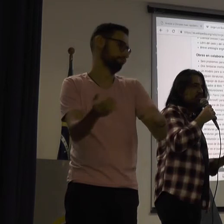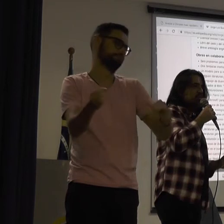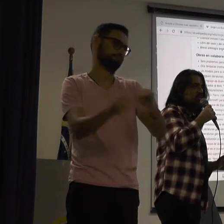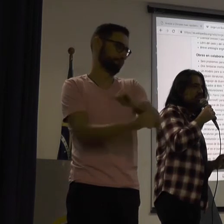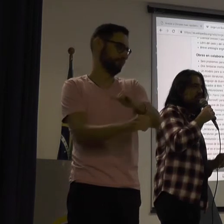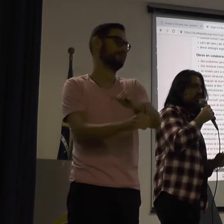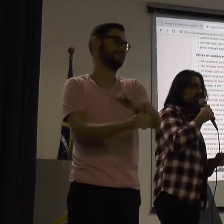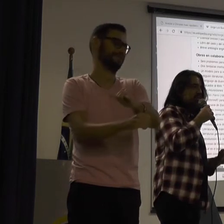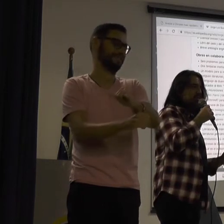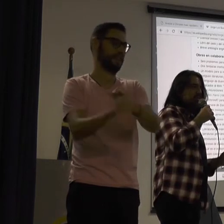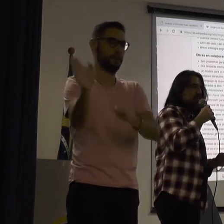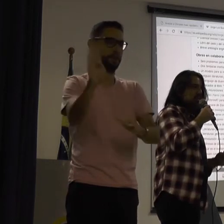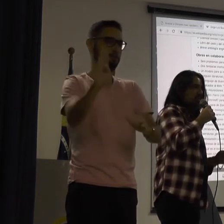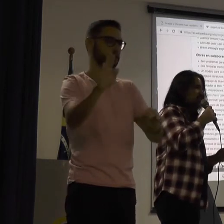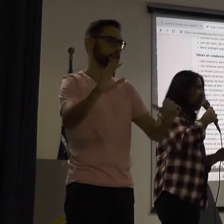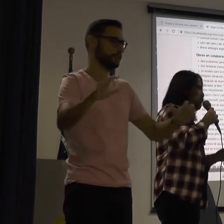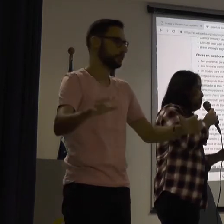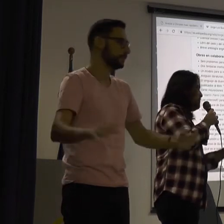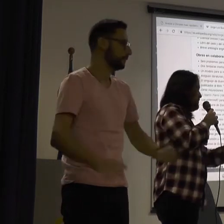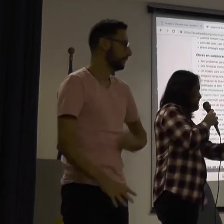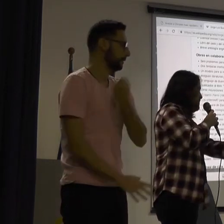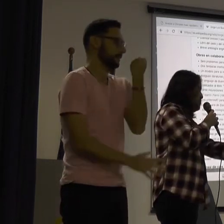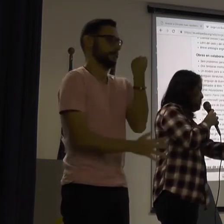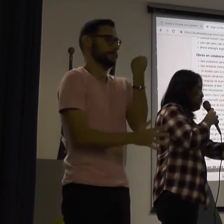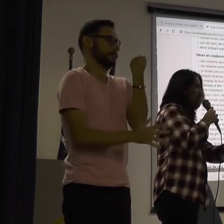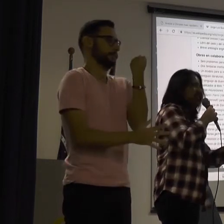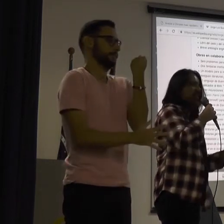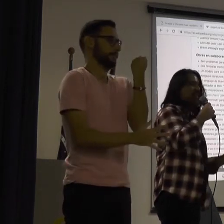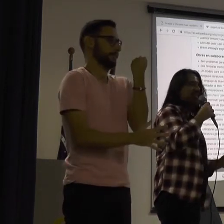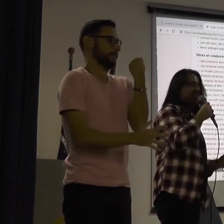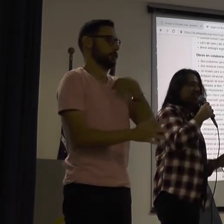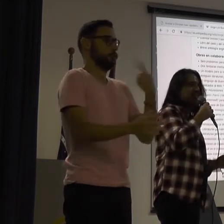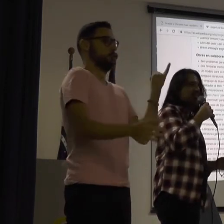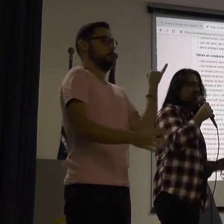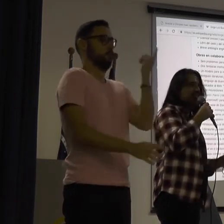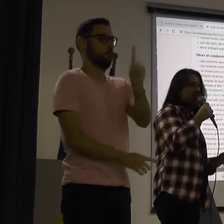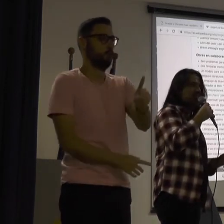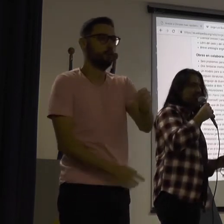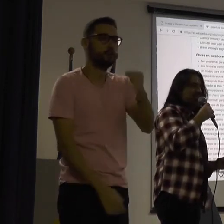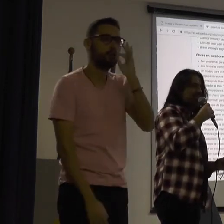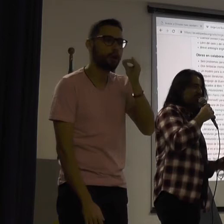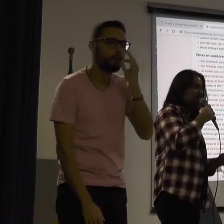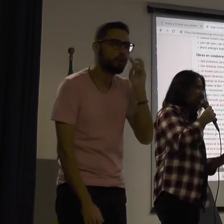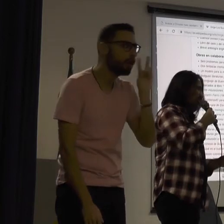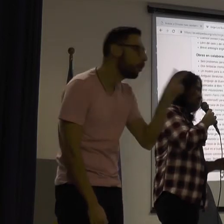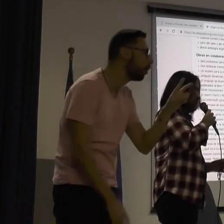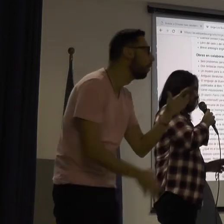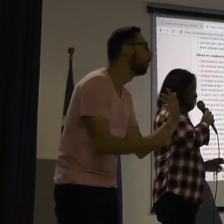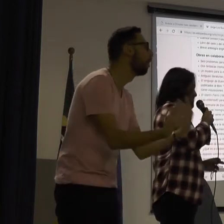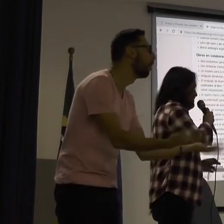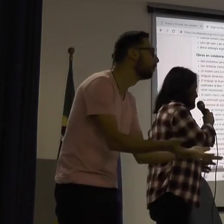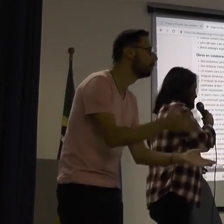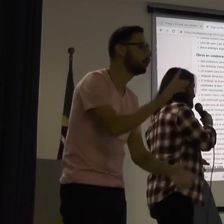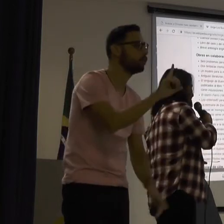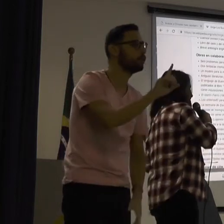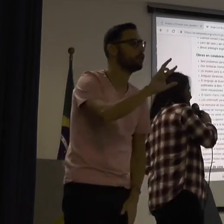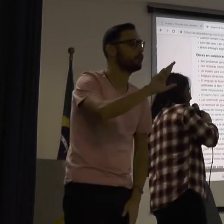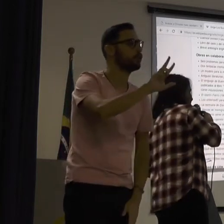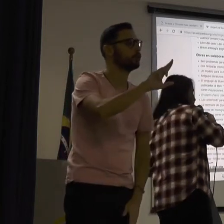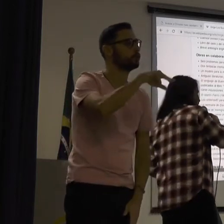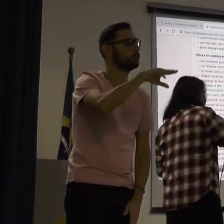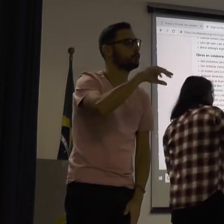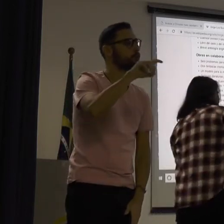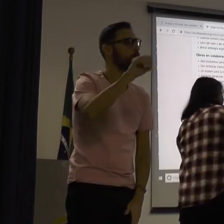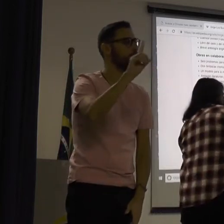o testemunho dele, né? Ele disse que chegou no café e não entrou e foi embora, deixou o Borges esperando.